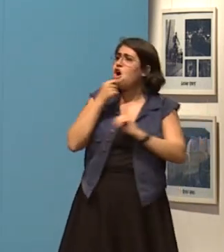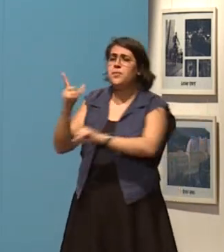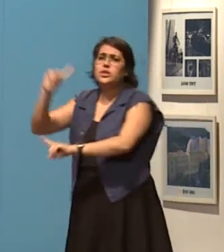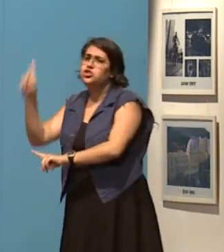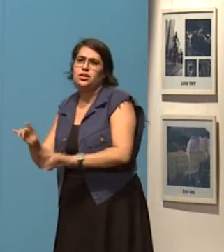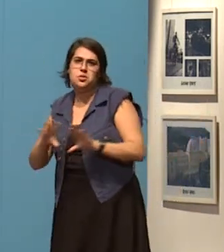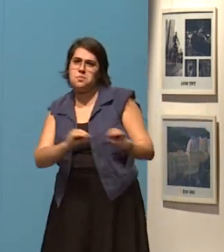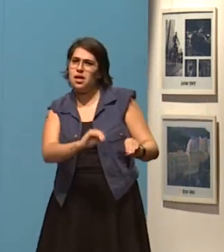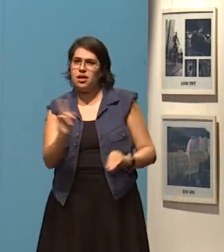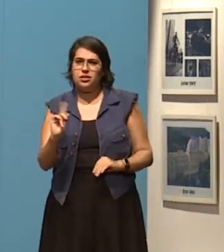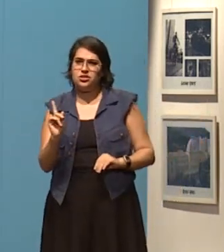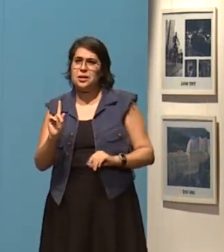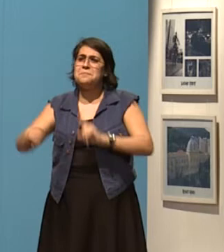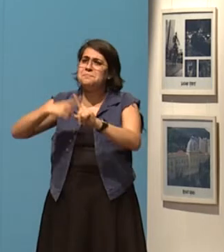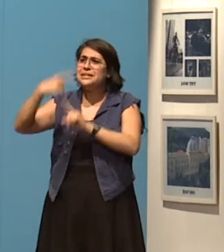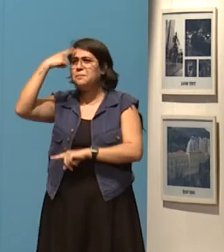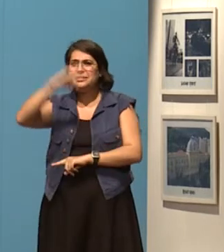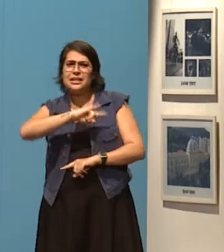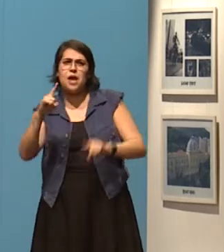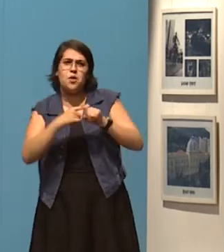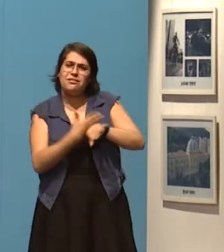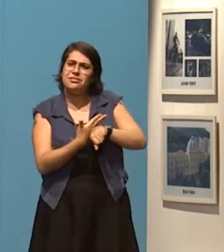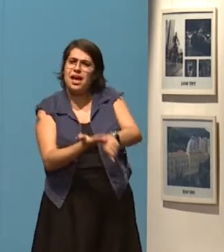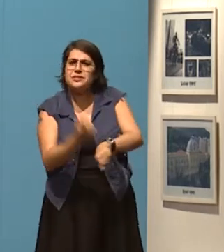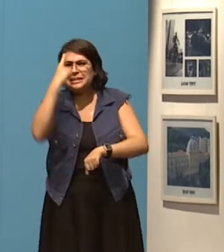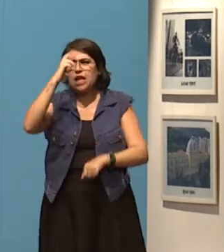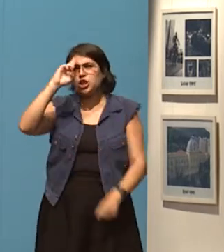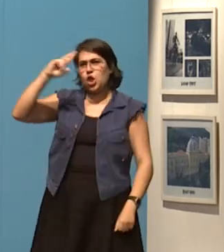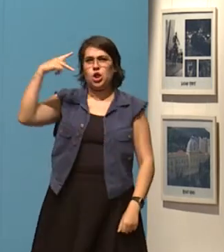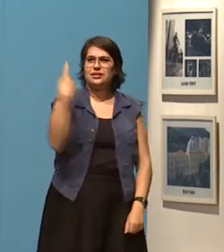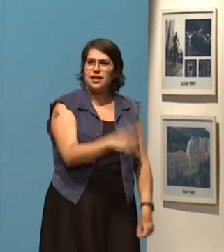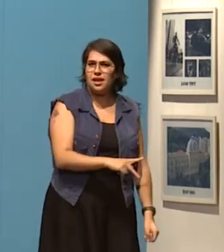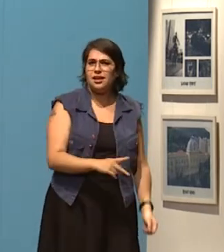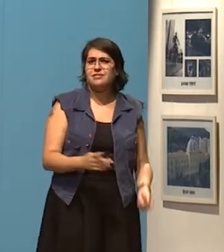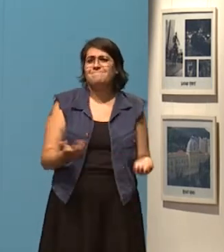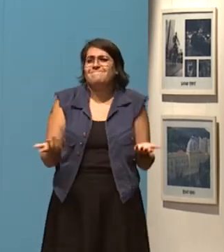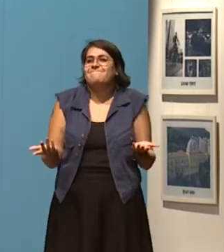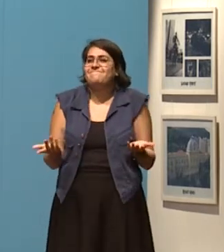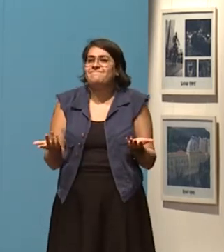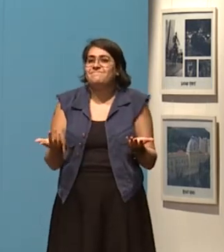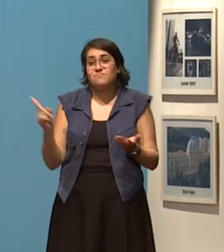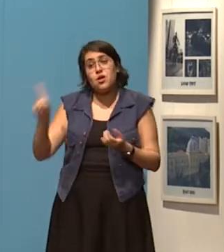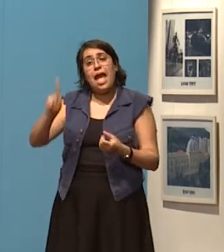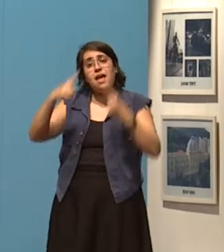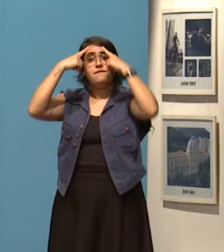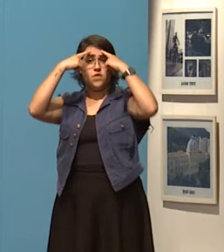roupas dela, porque acha que ele é propriedade, que essas coisas são propriedades dele. E acha que está traindo ele e tem o direito de fazer